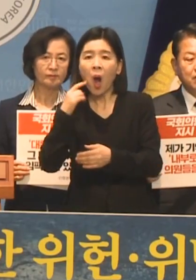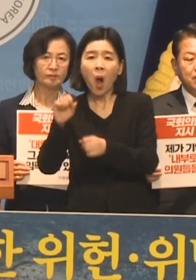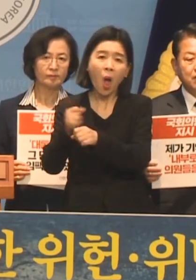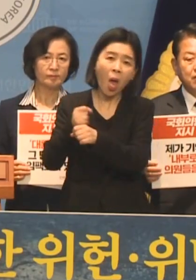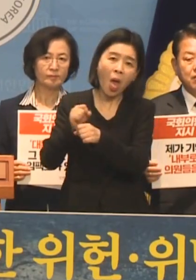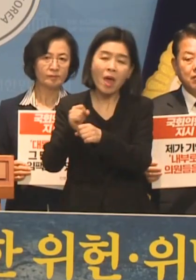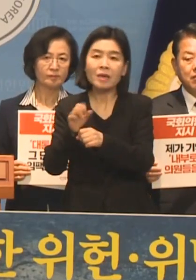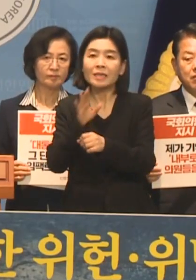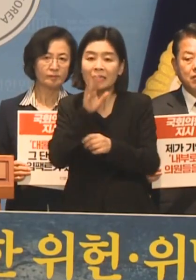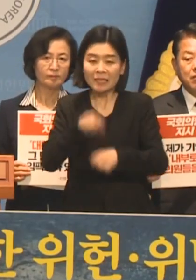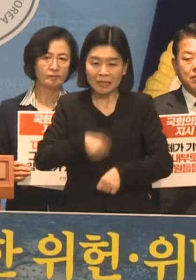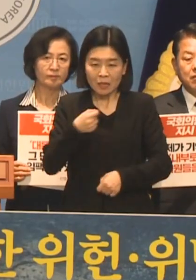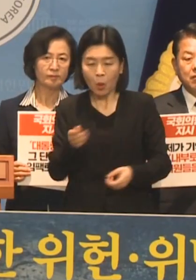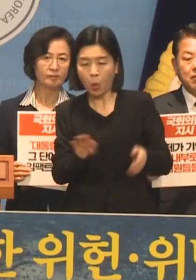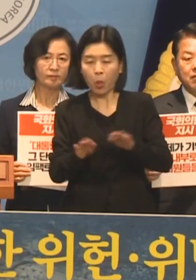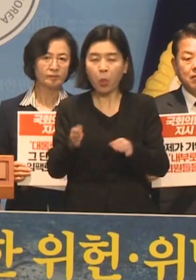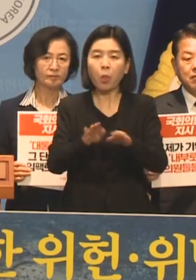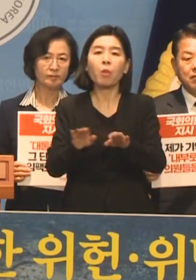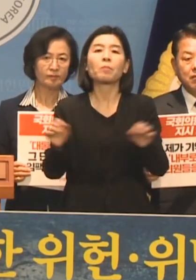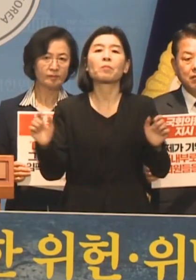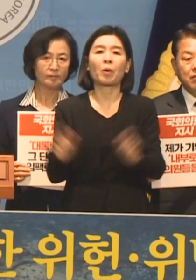진실을 은폐 축소하였습니다.